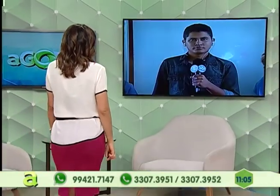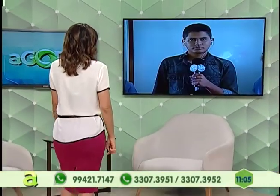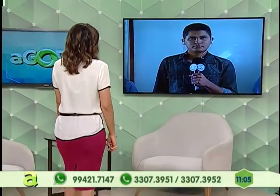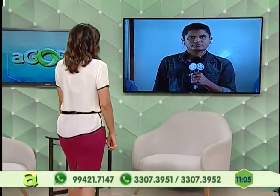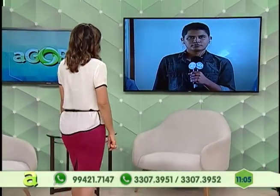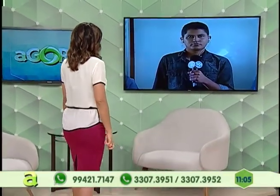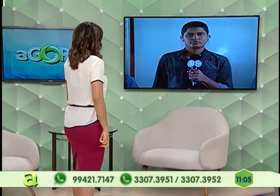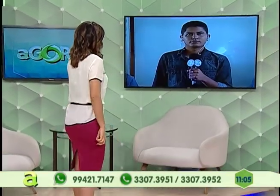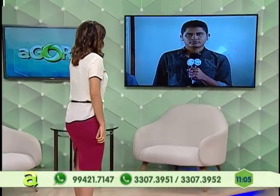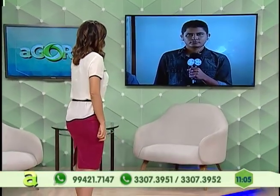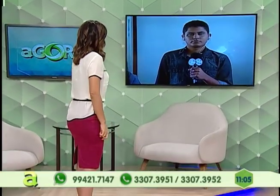Juscelio, bom dia.